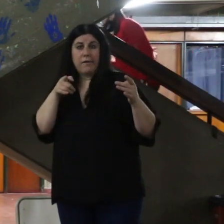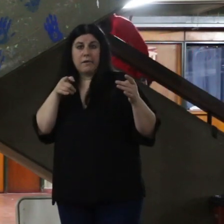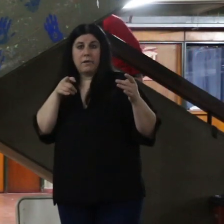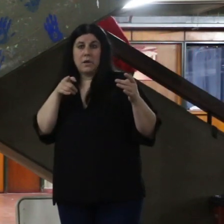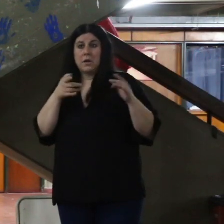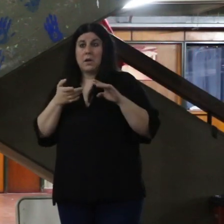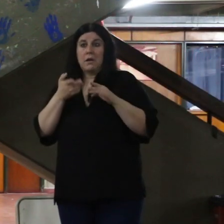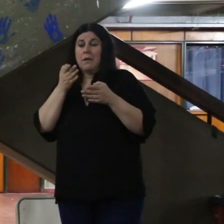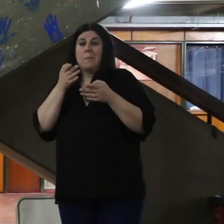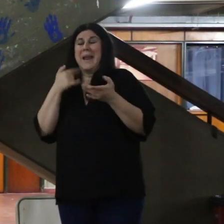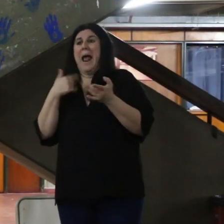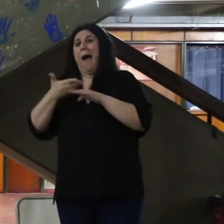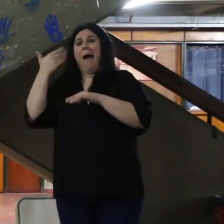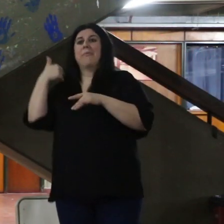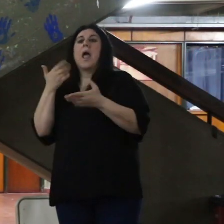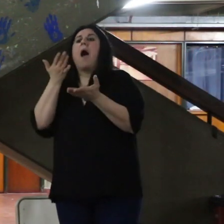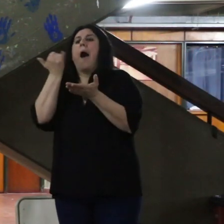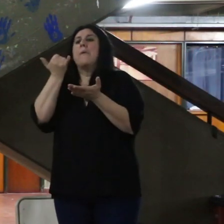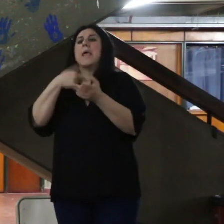más iguales.